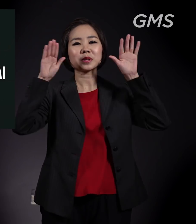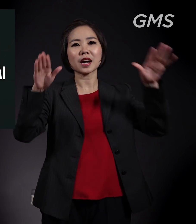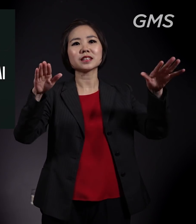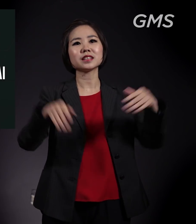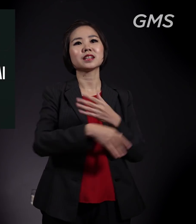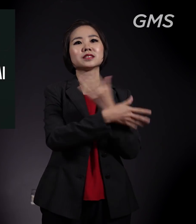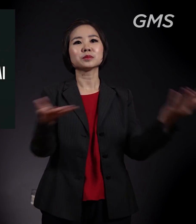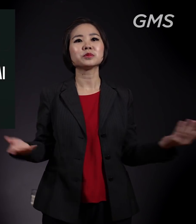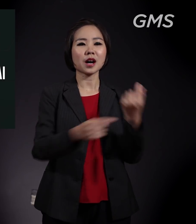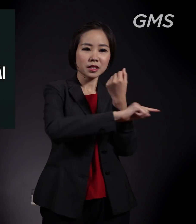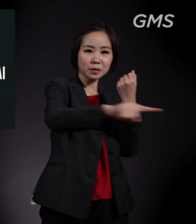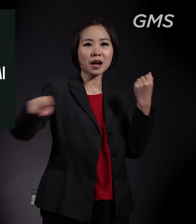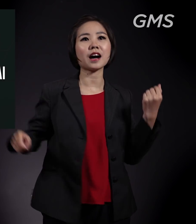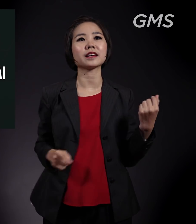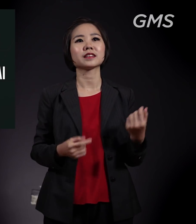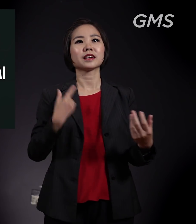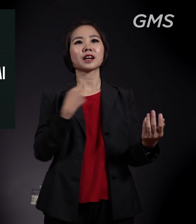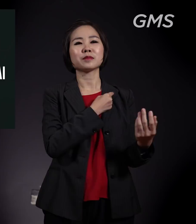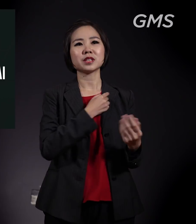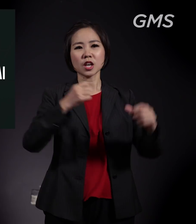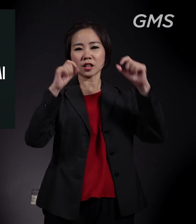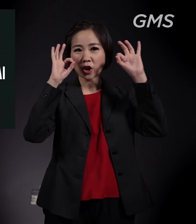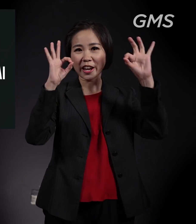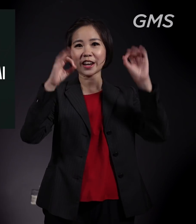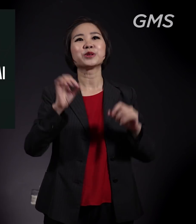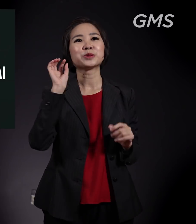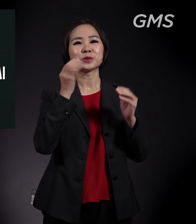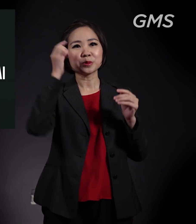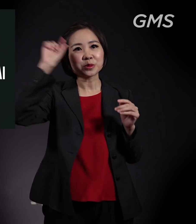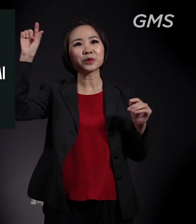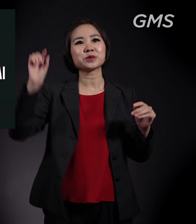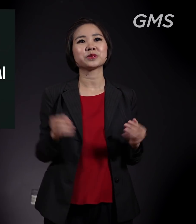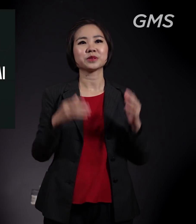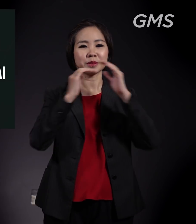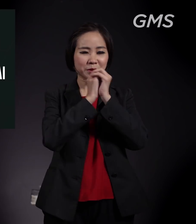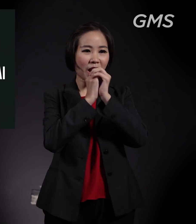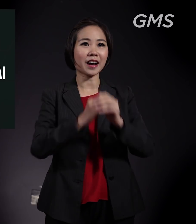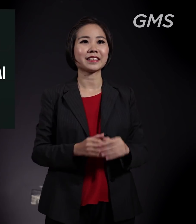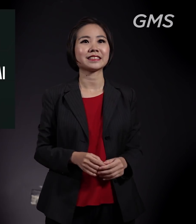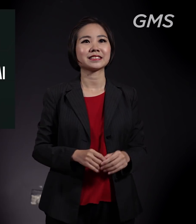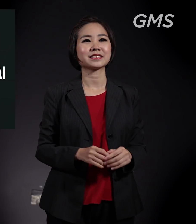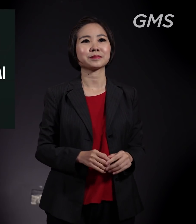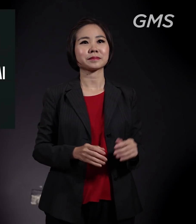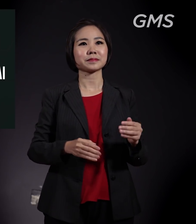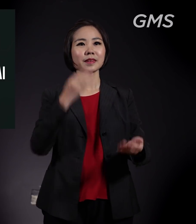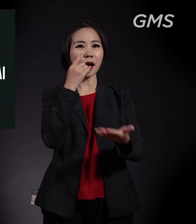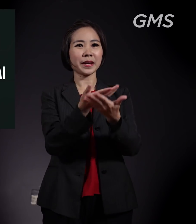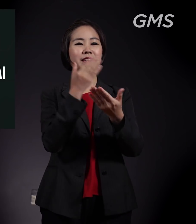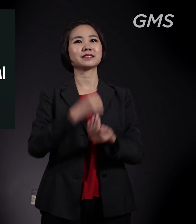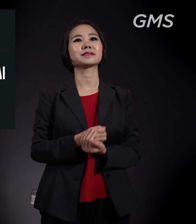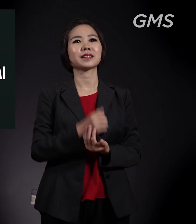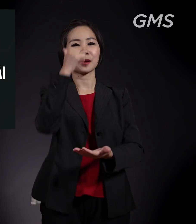jemaat-Mu dan kami siap untuk beribadah hari ini. Yang siap katakan, amin. Selamat